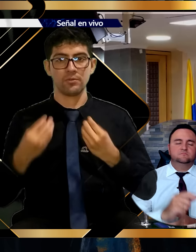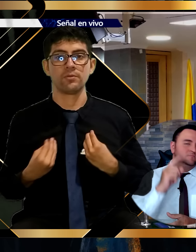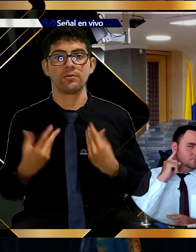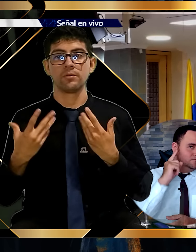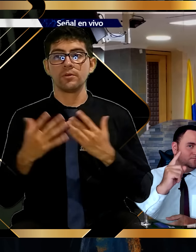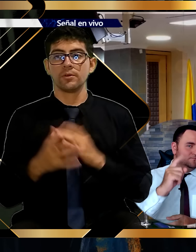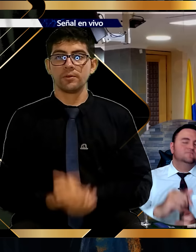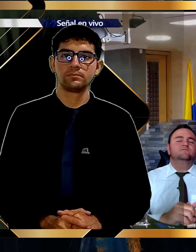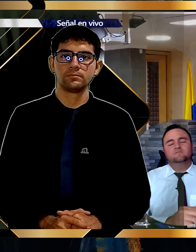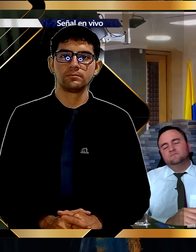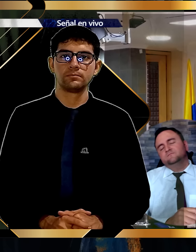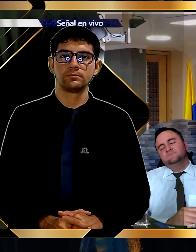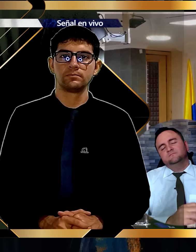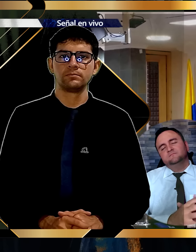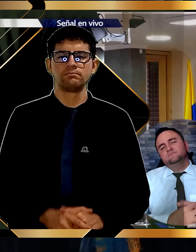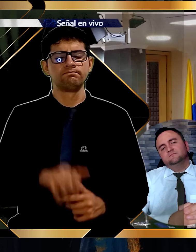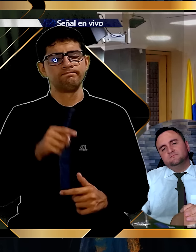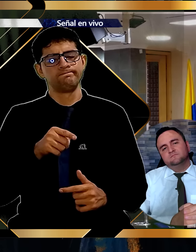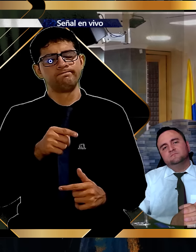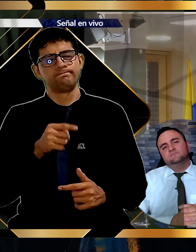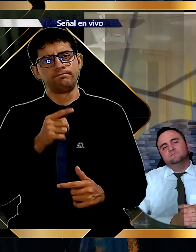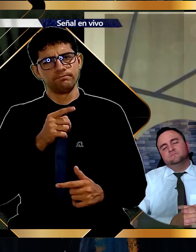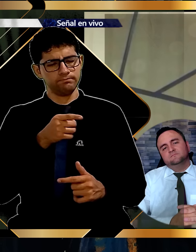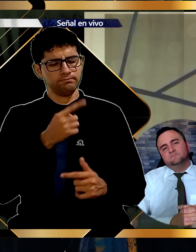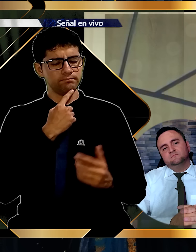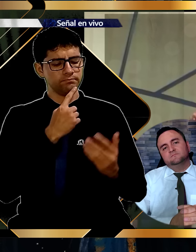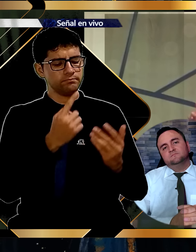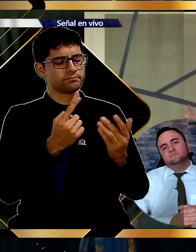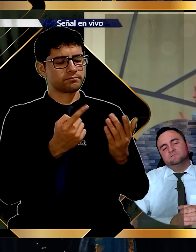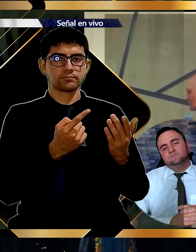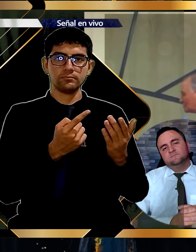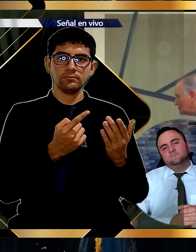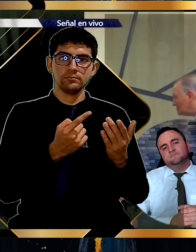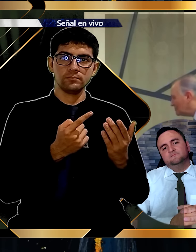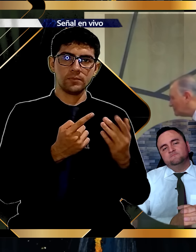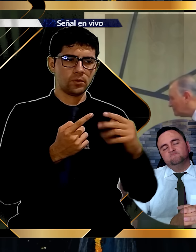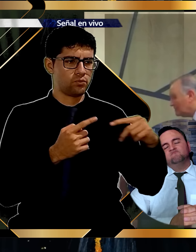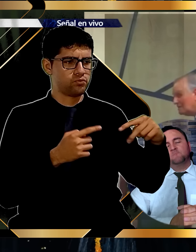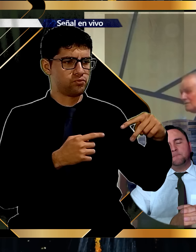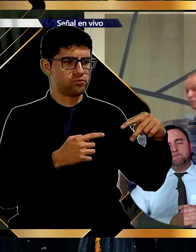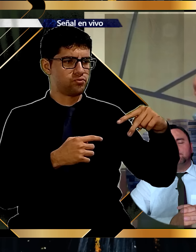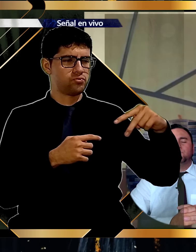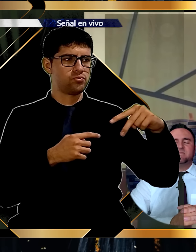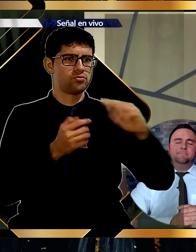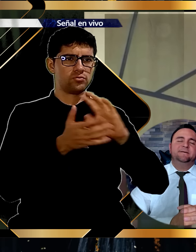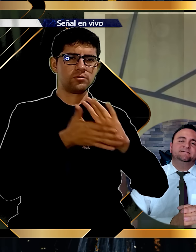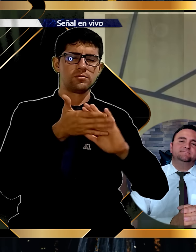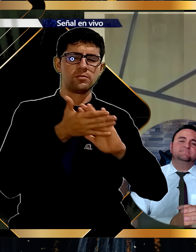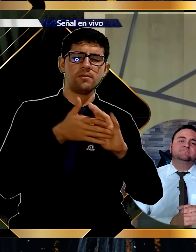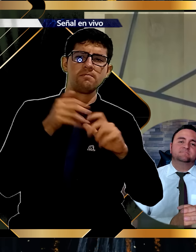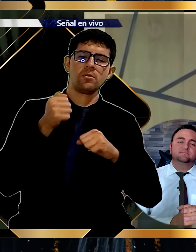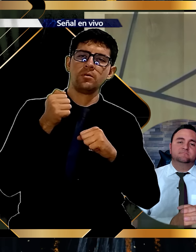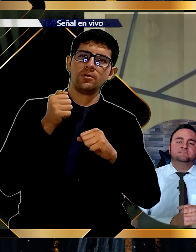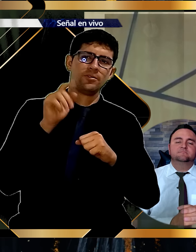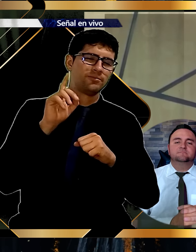Aquí dice que viene con grandes señales y prodigios. Mentirosos, no son